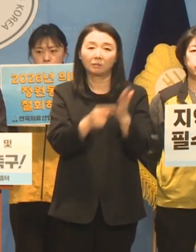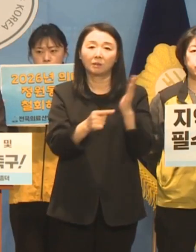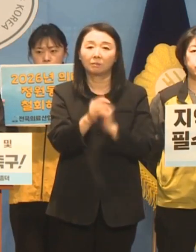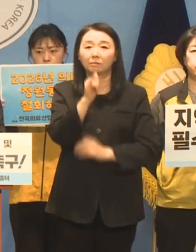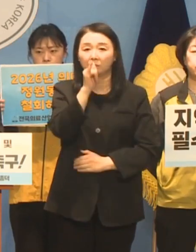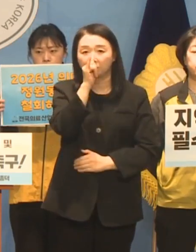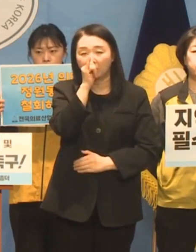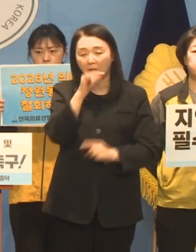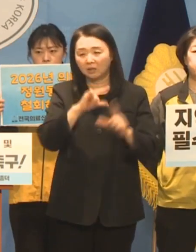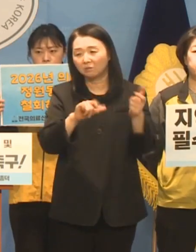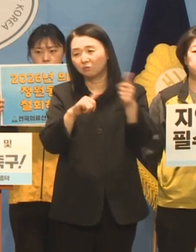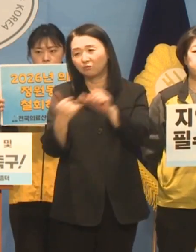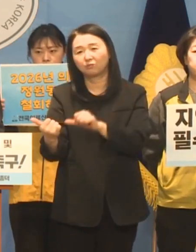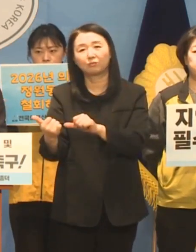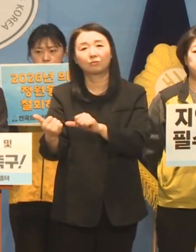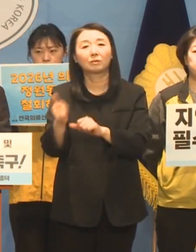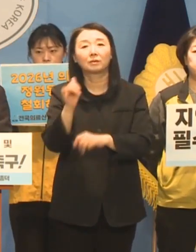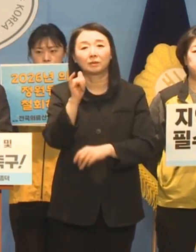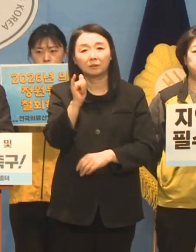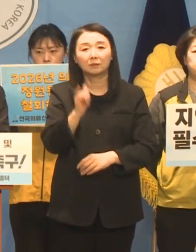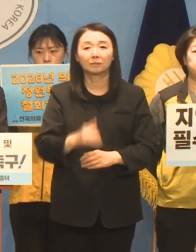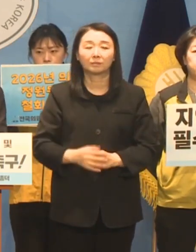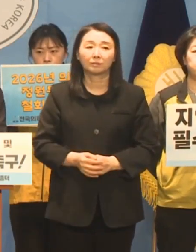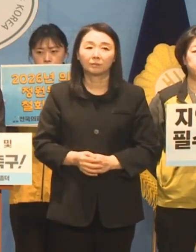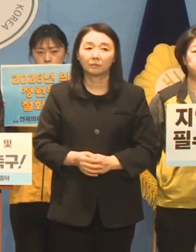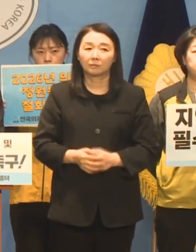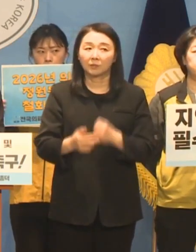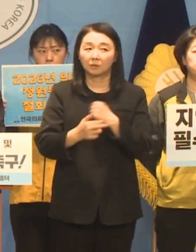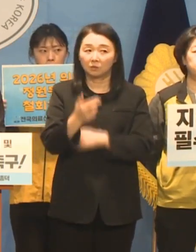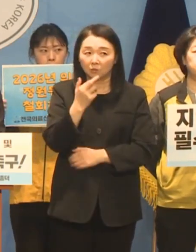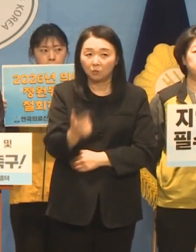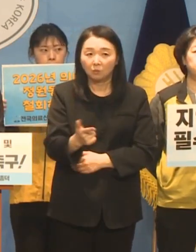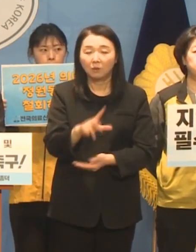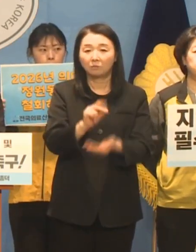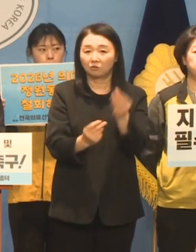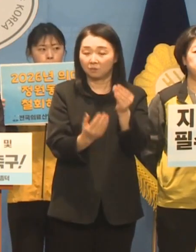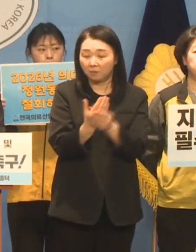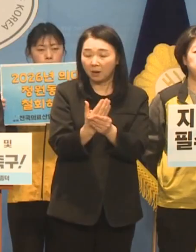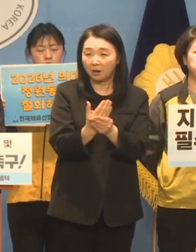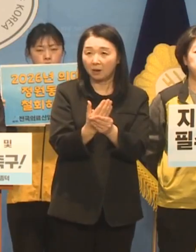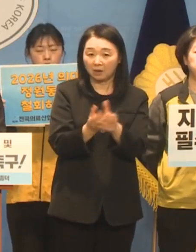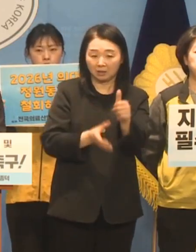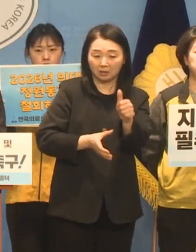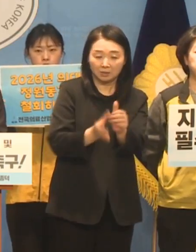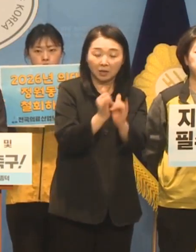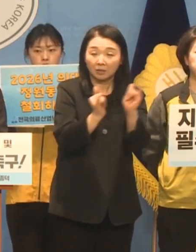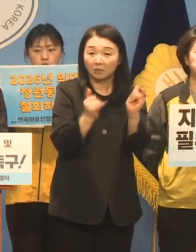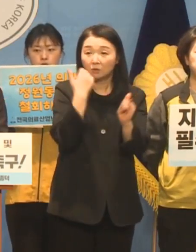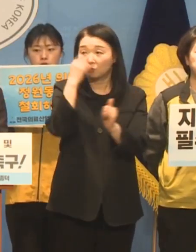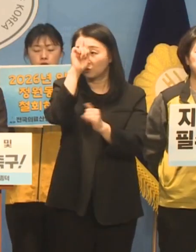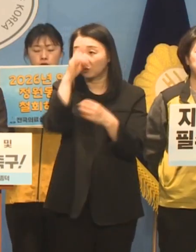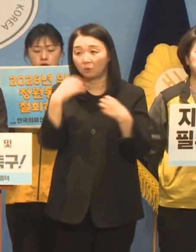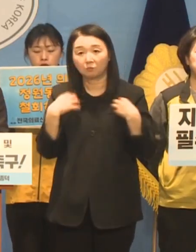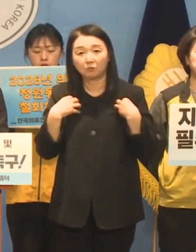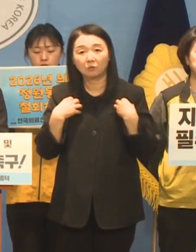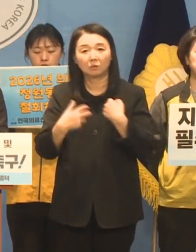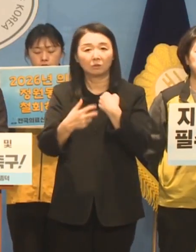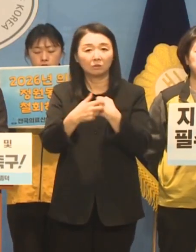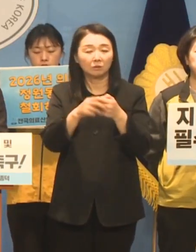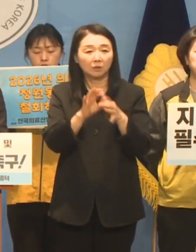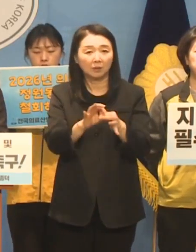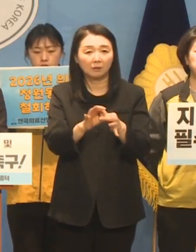받고 일부는 죽었습니다. 이 의료 공백 사태의 가해자인 정부 그리고